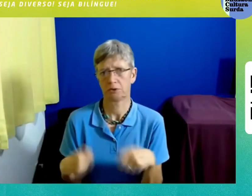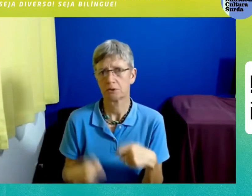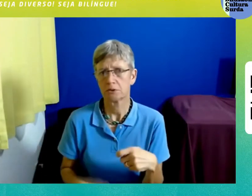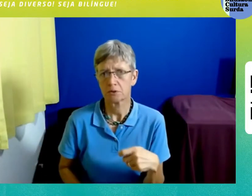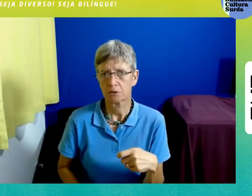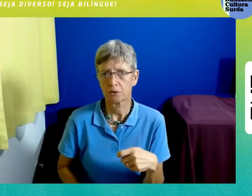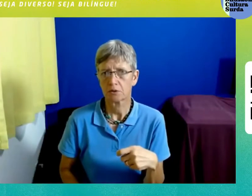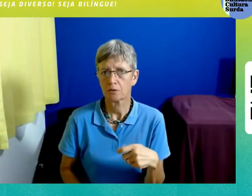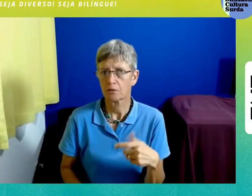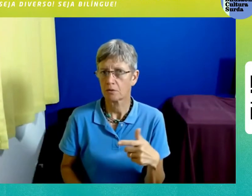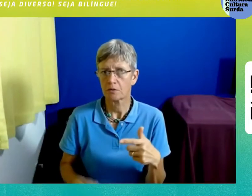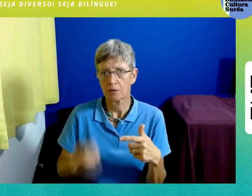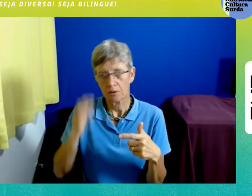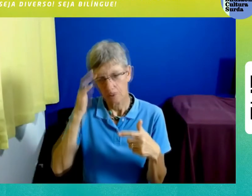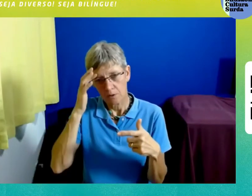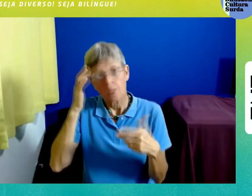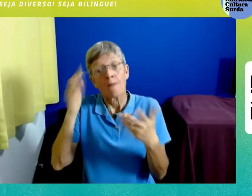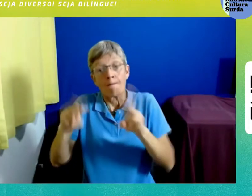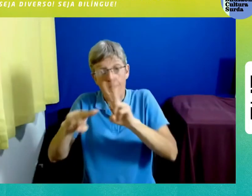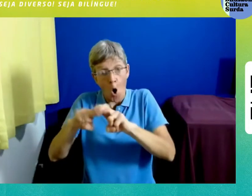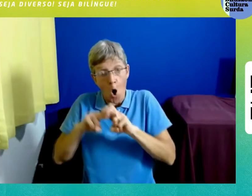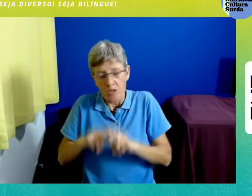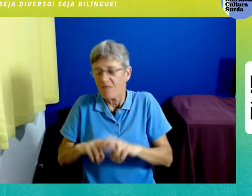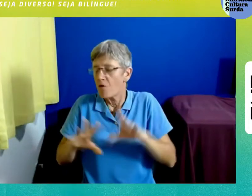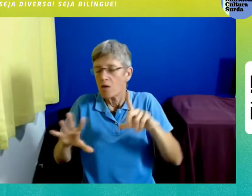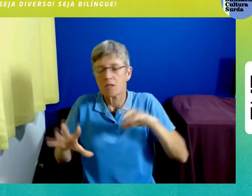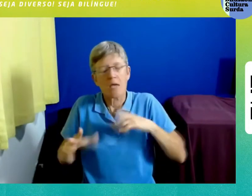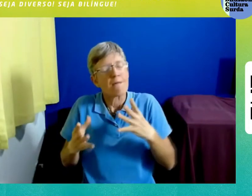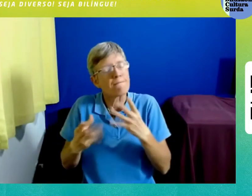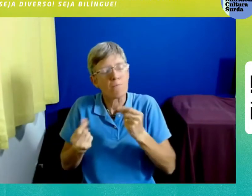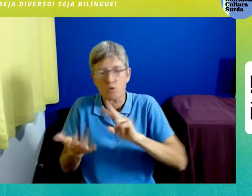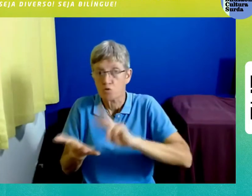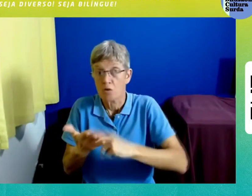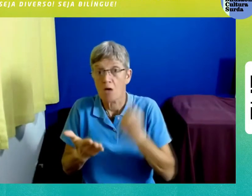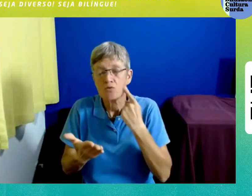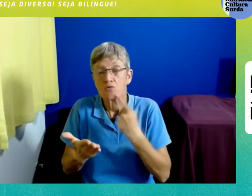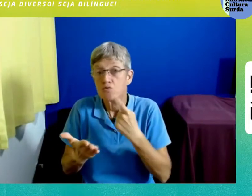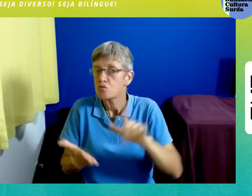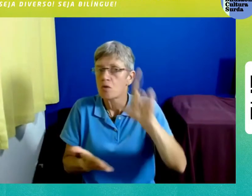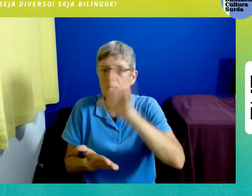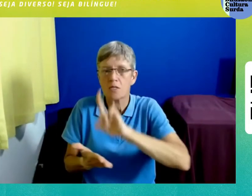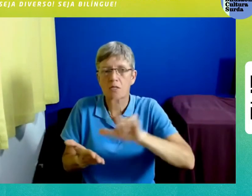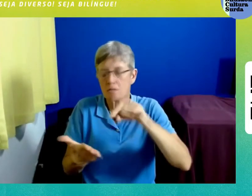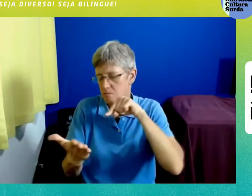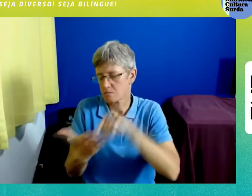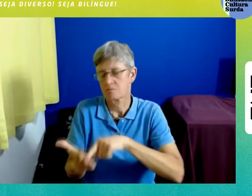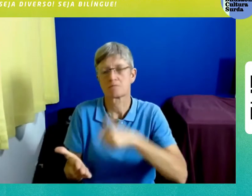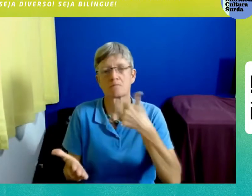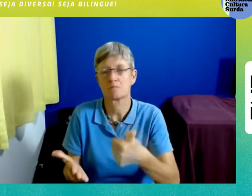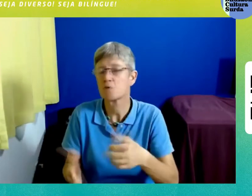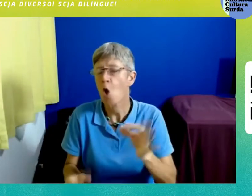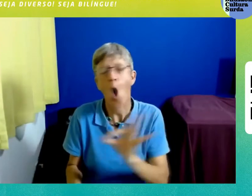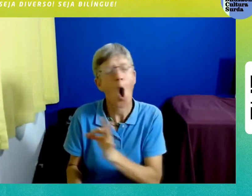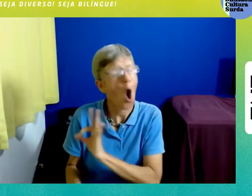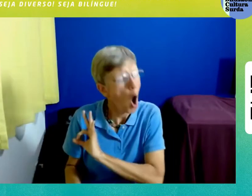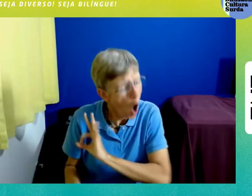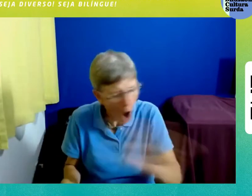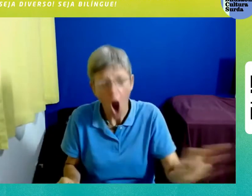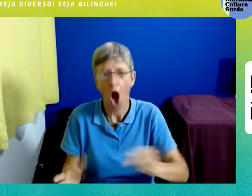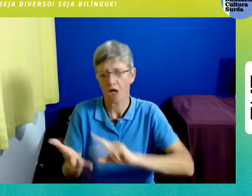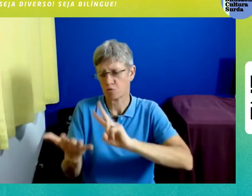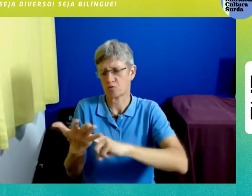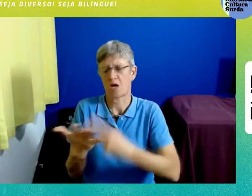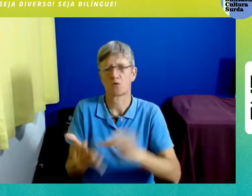a tradução não precisa. Então, pode ser um tradutor surdo. Por por isso que tem muitos surdos